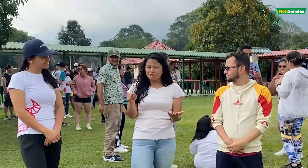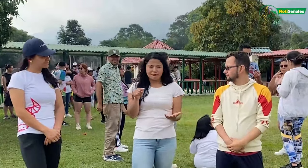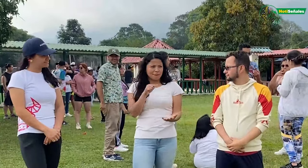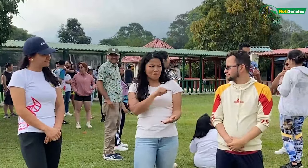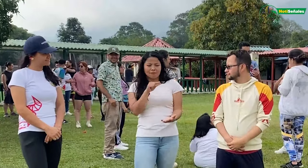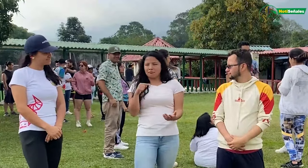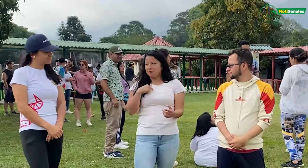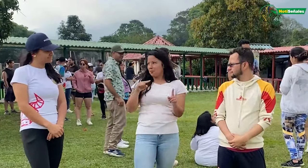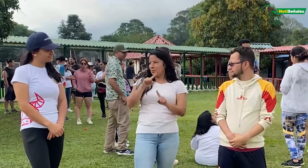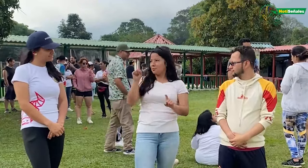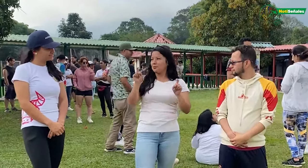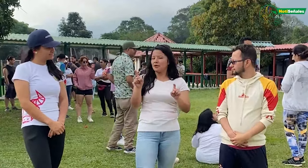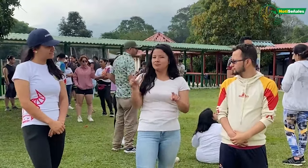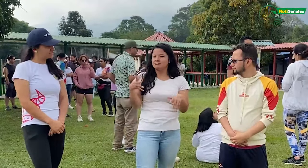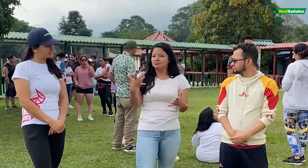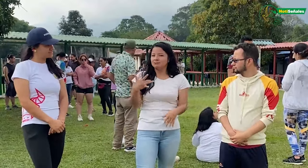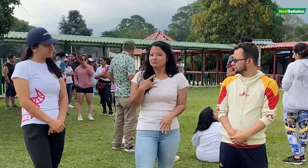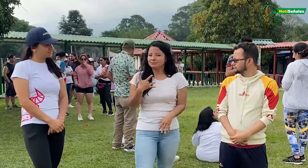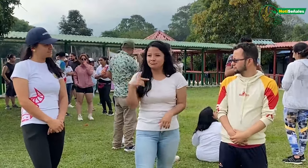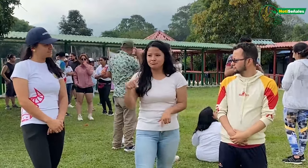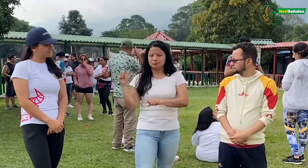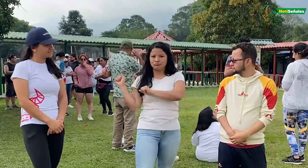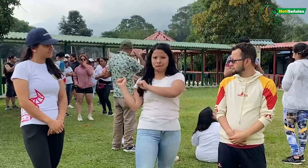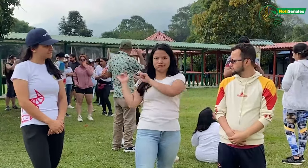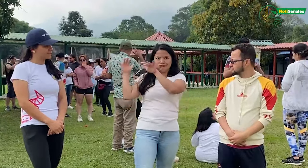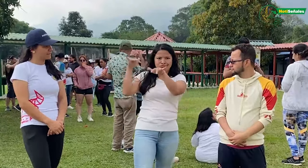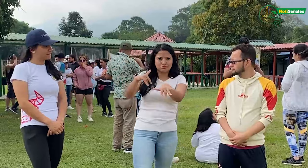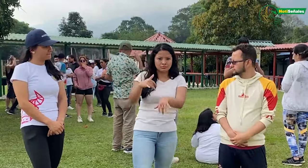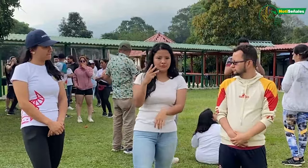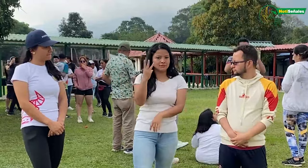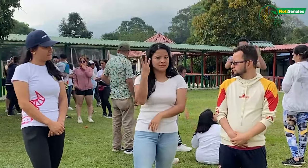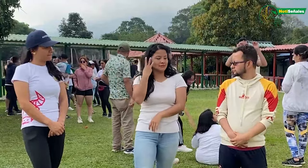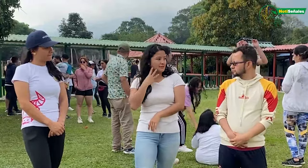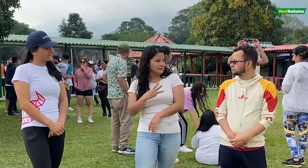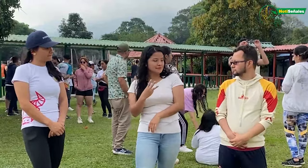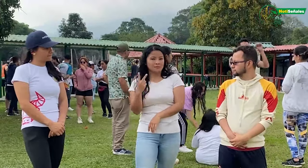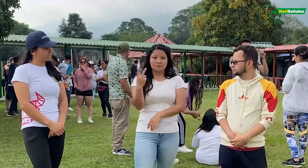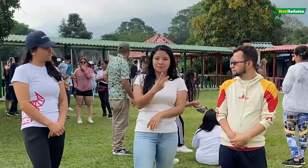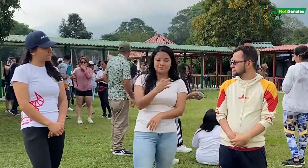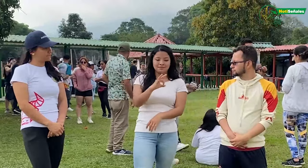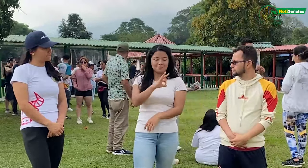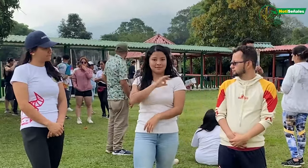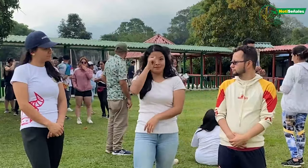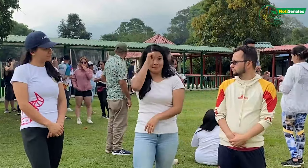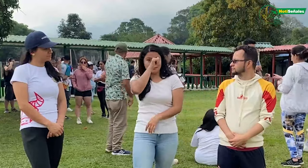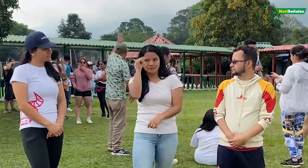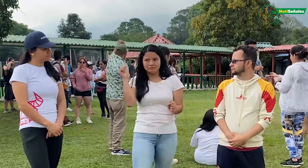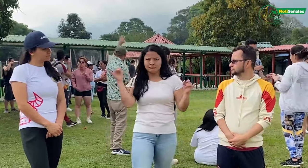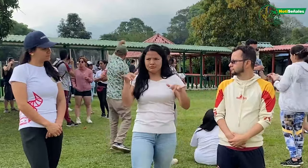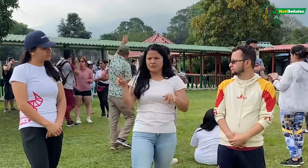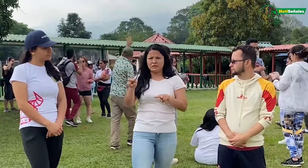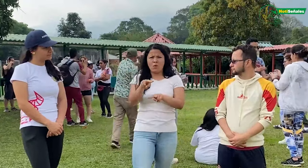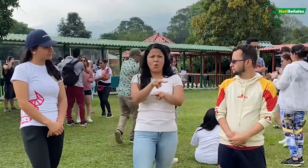Bueno, quisiera saber qué impresiones se llevaron de estos tres días de campamento.